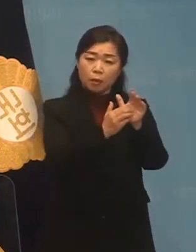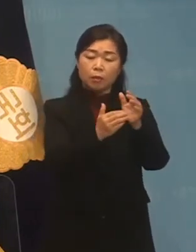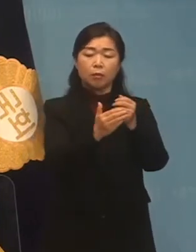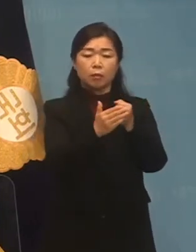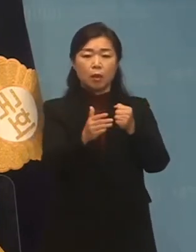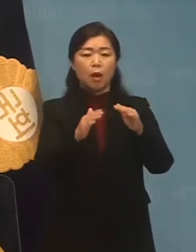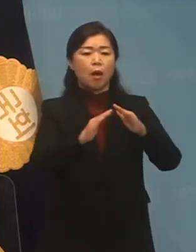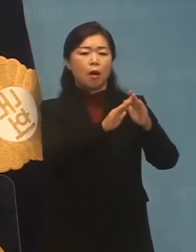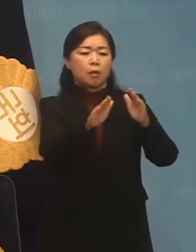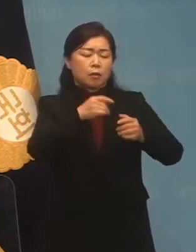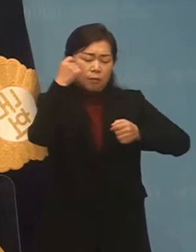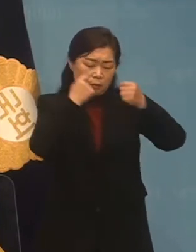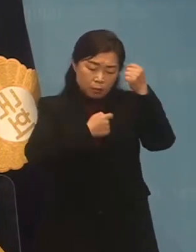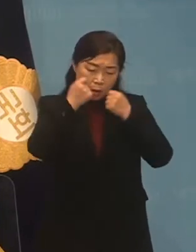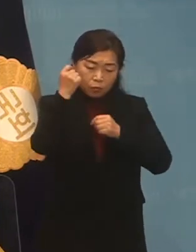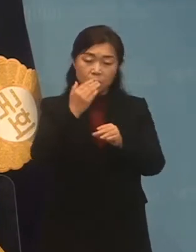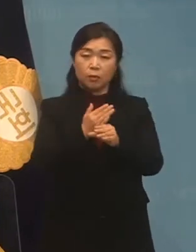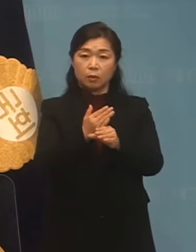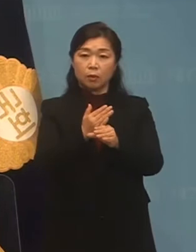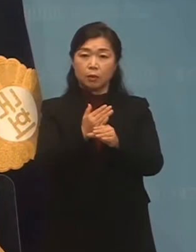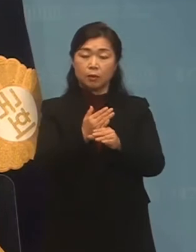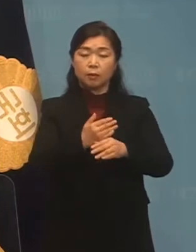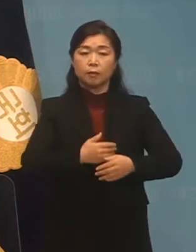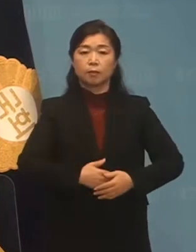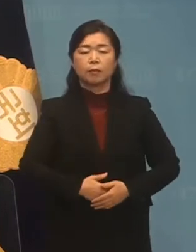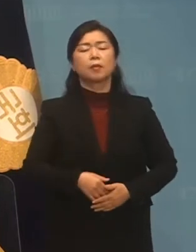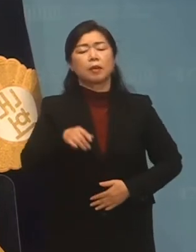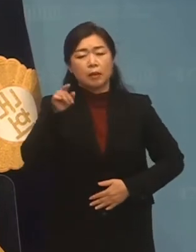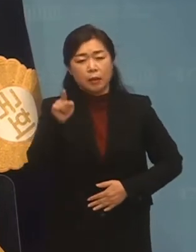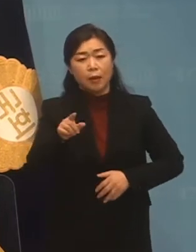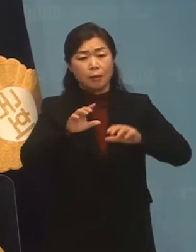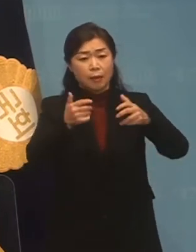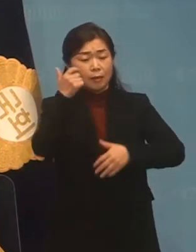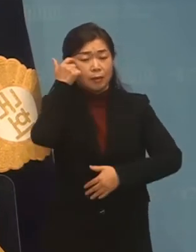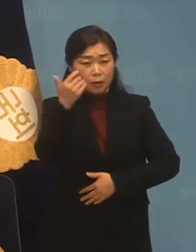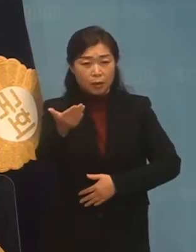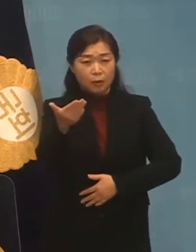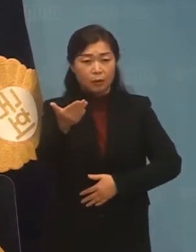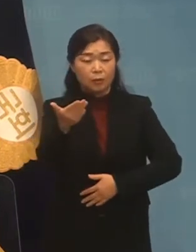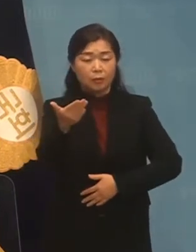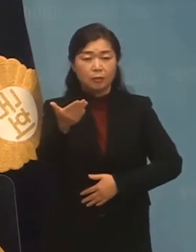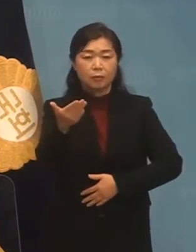가족들은 울부짖고 있습니다. 이게 나라냐?